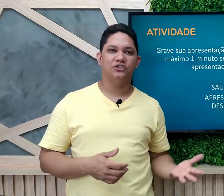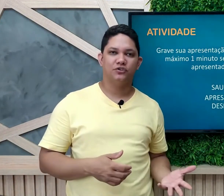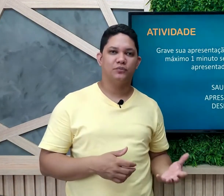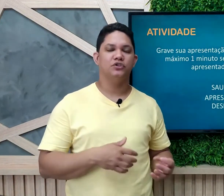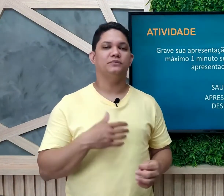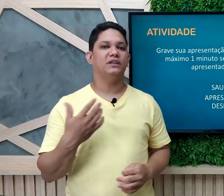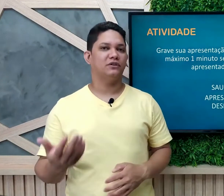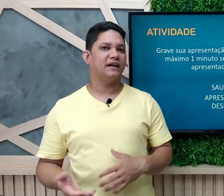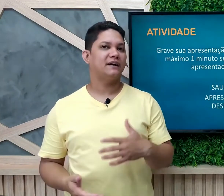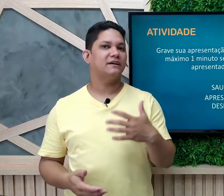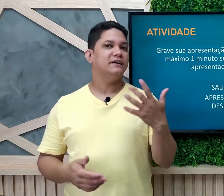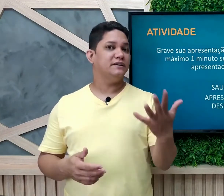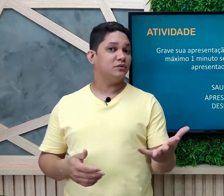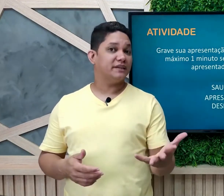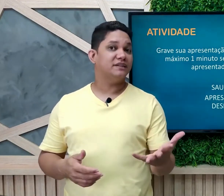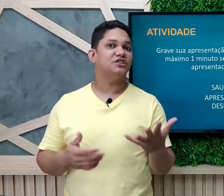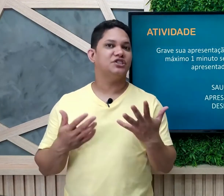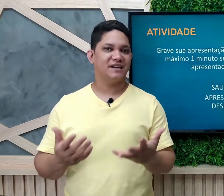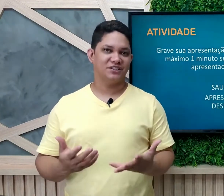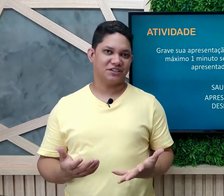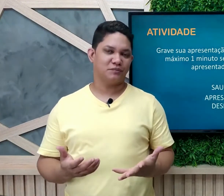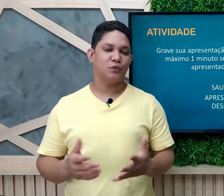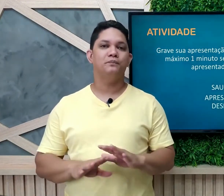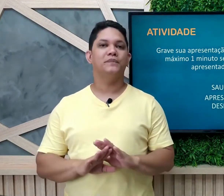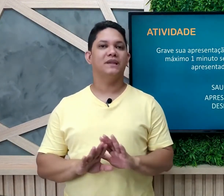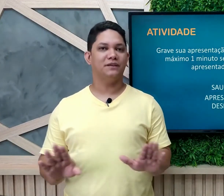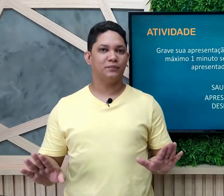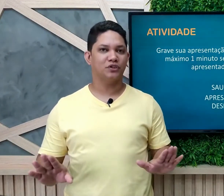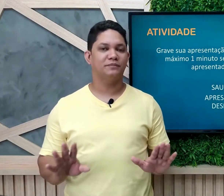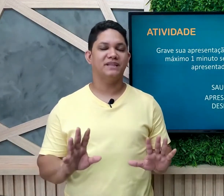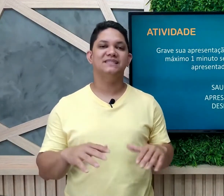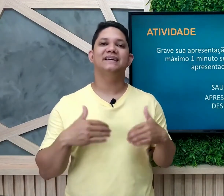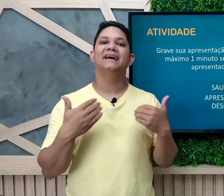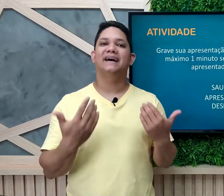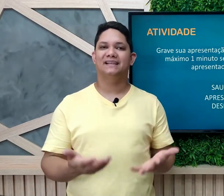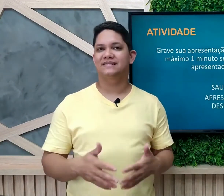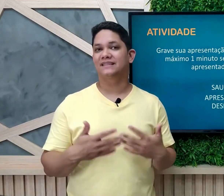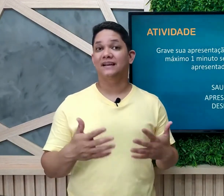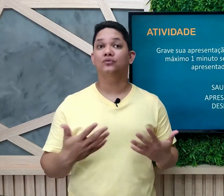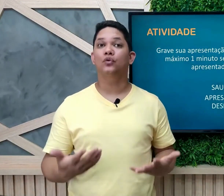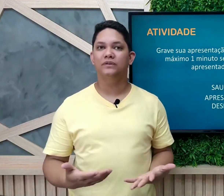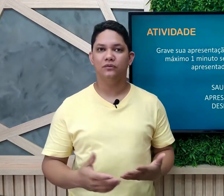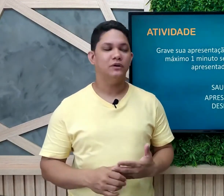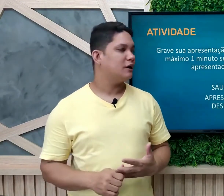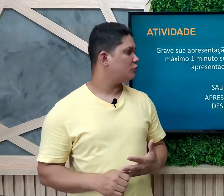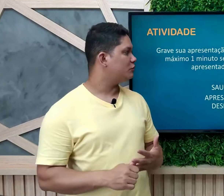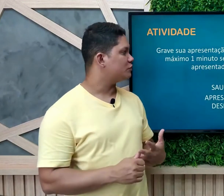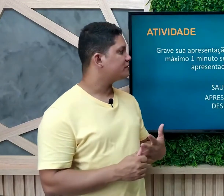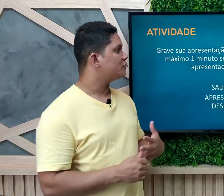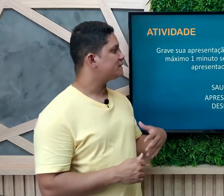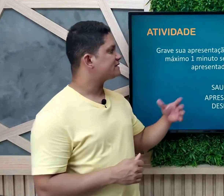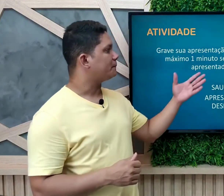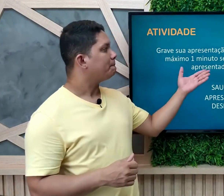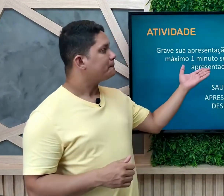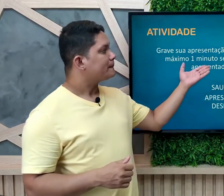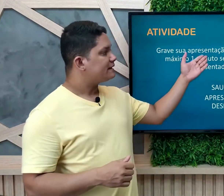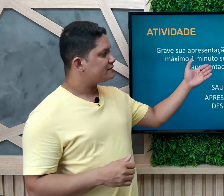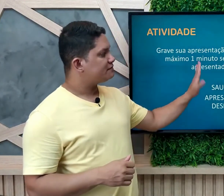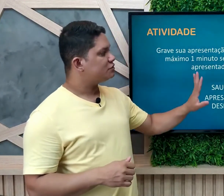gente pode melhorar e o que já está bom e que pode apenas ser acrescentado ou não alguma outra informação. Esse vídeo